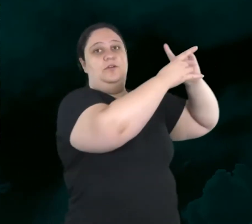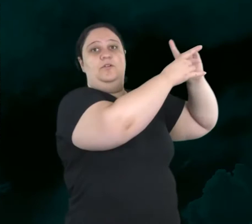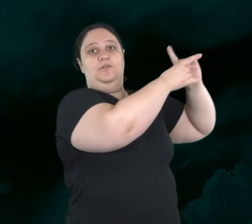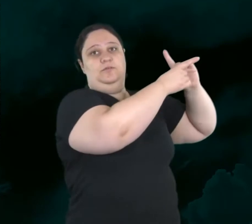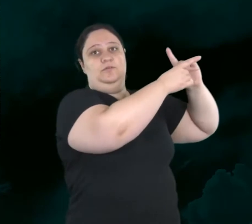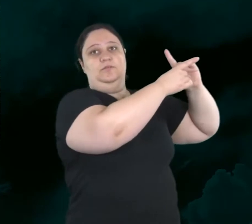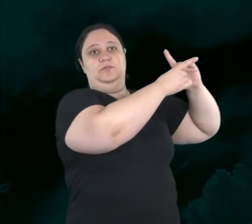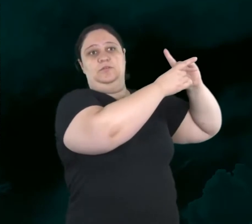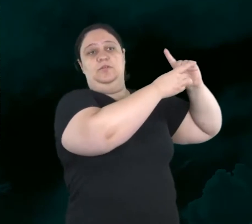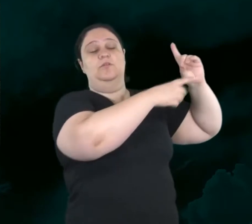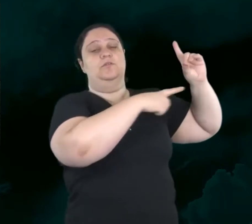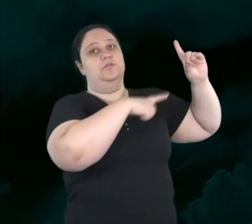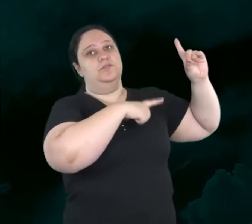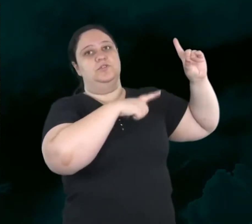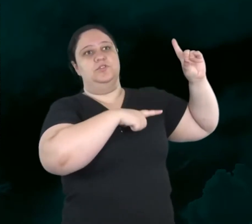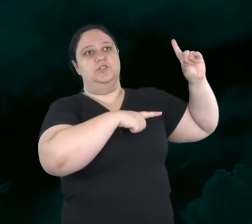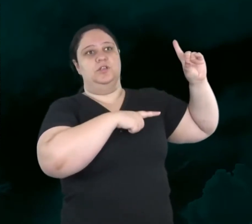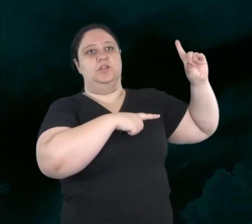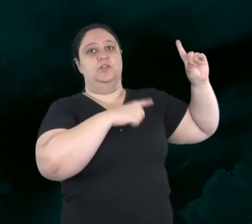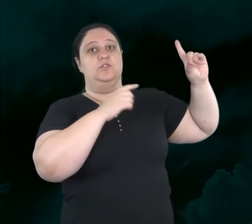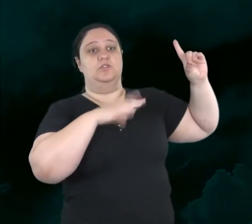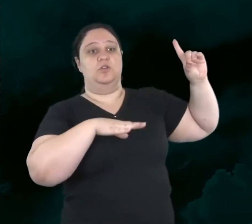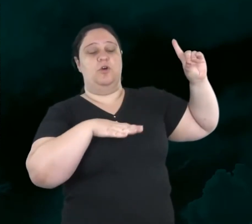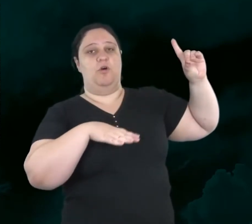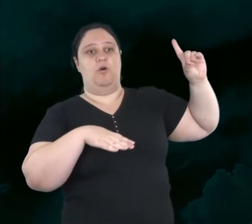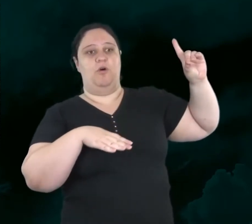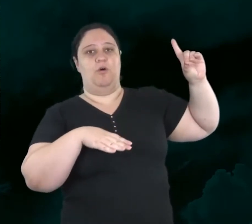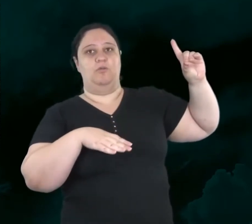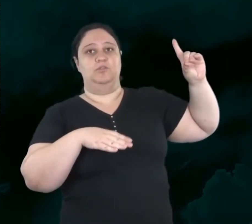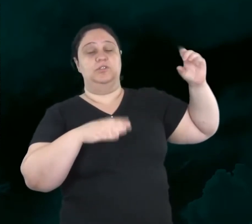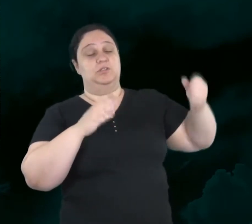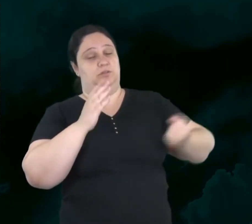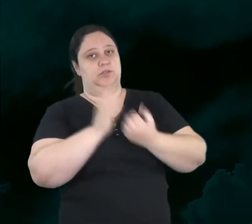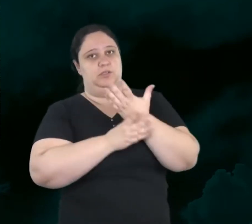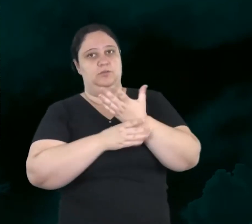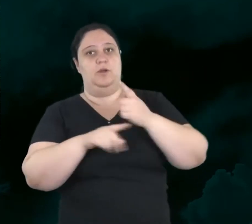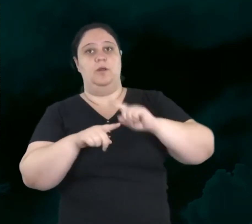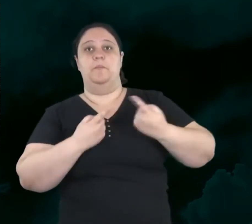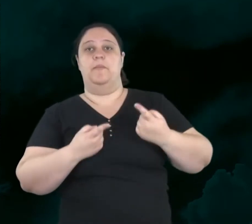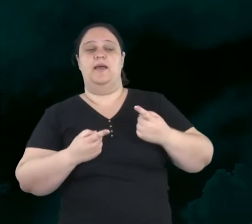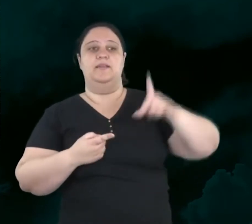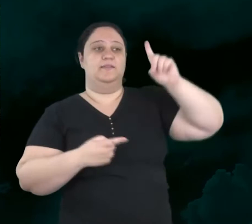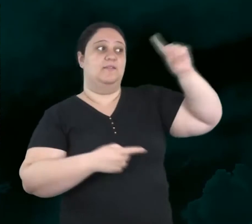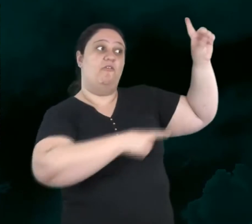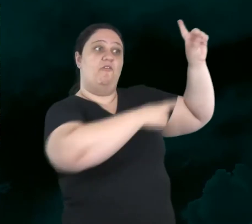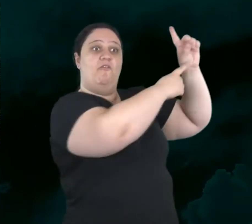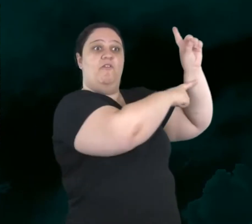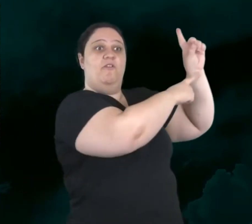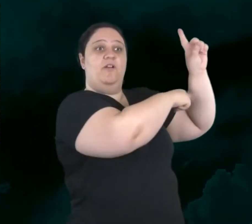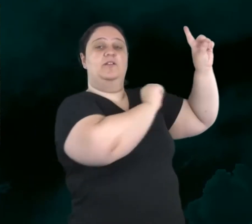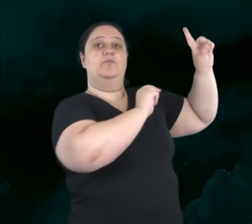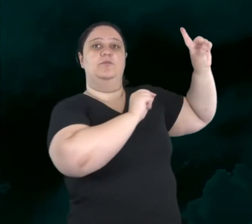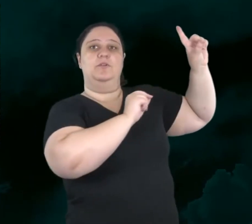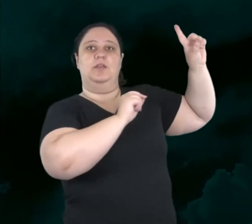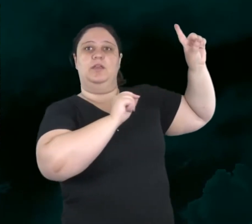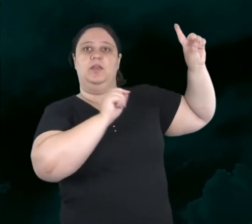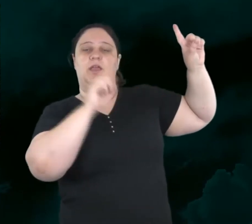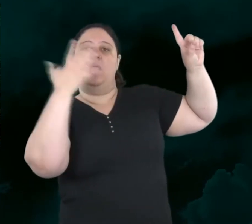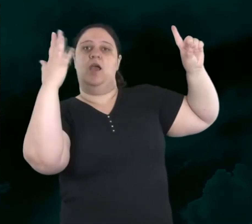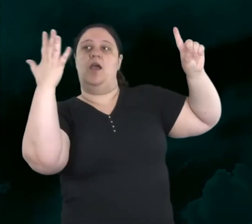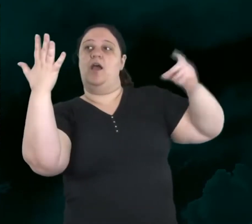a nível da criação, mas a intenção de Deus é, quando o homem comesse da árvore da